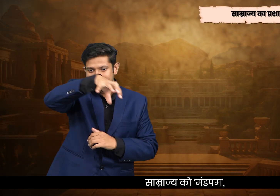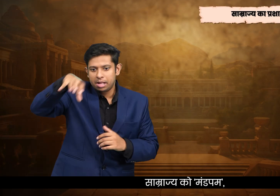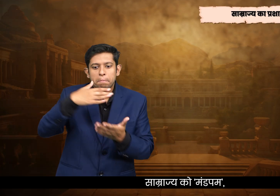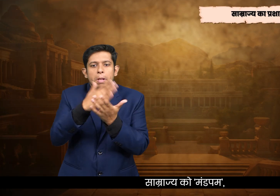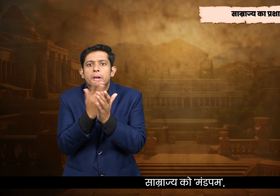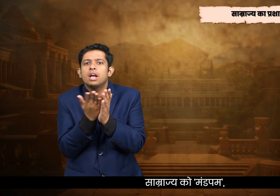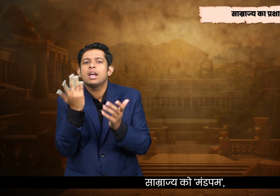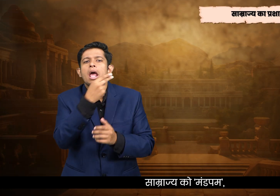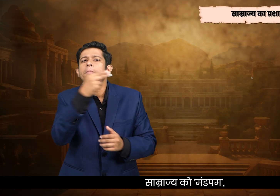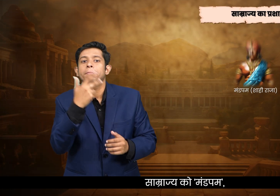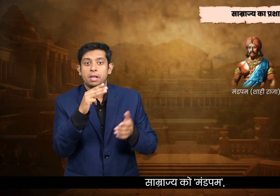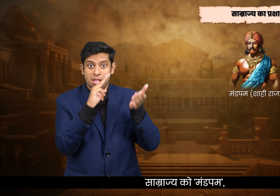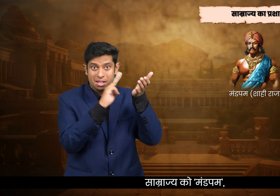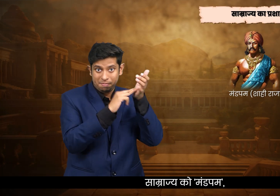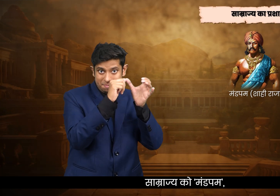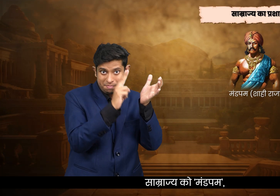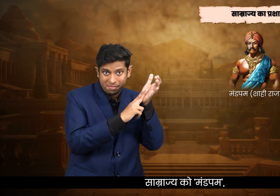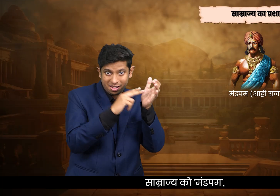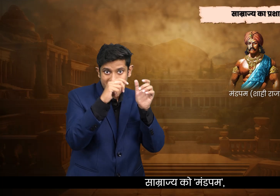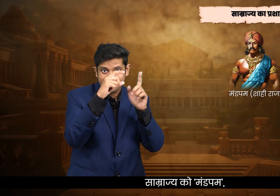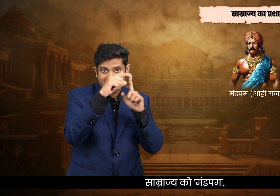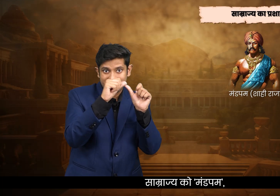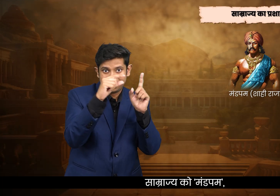साम्राज्य को मंडपम,